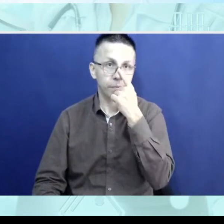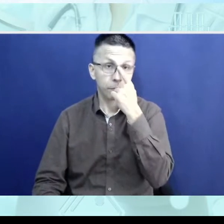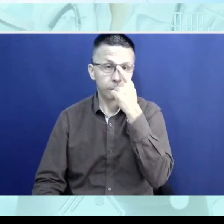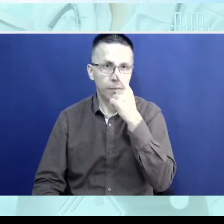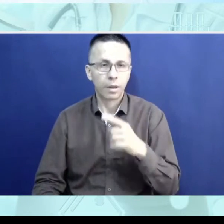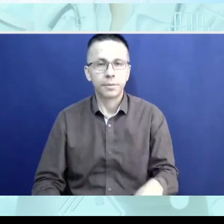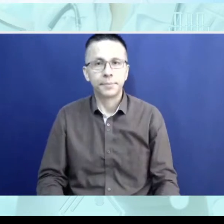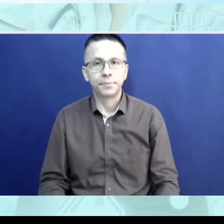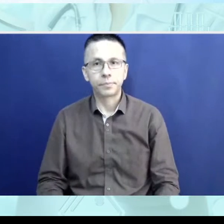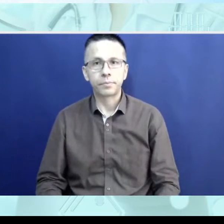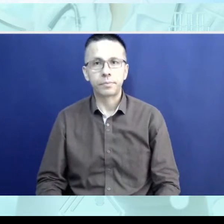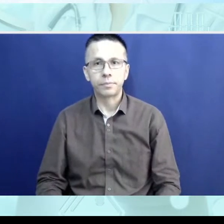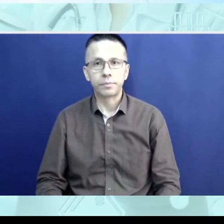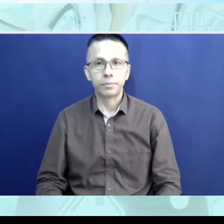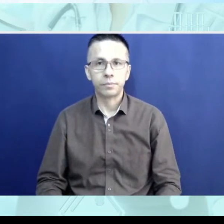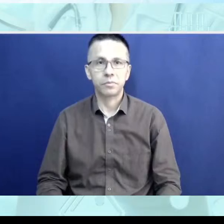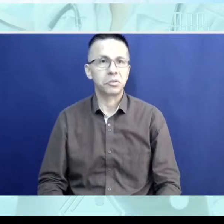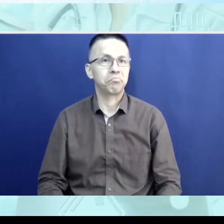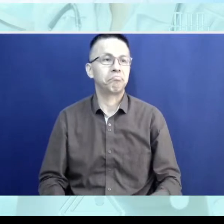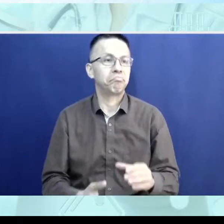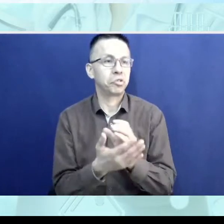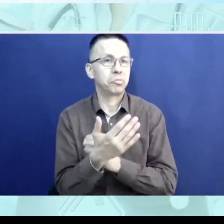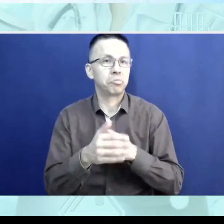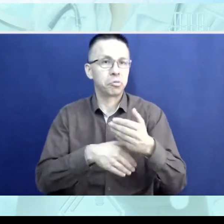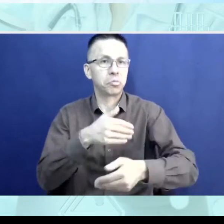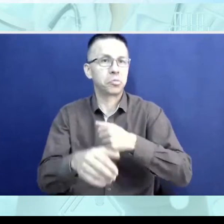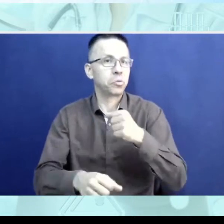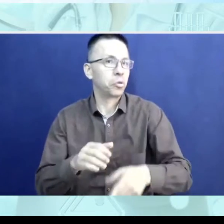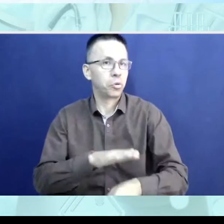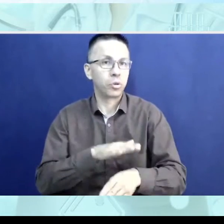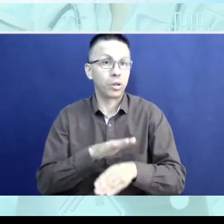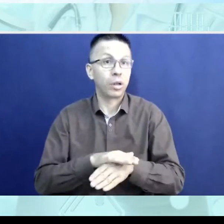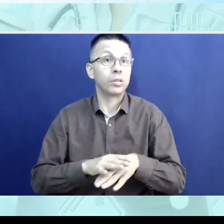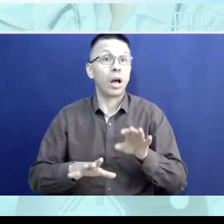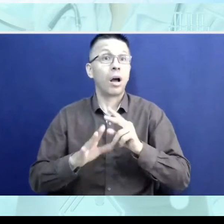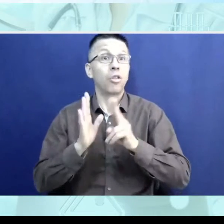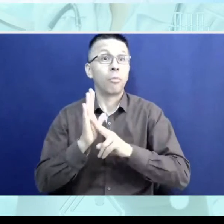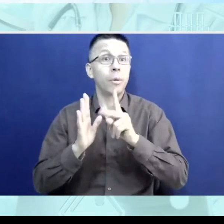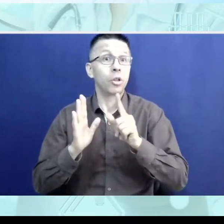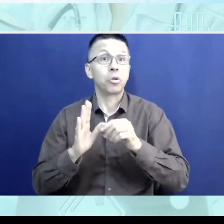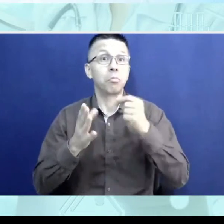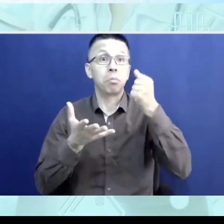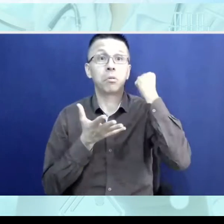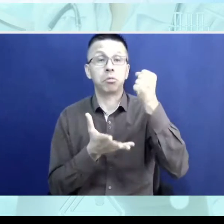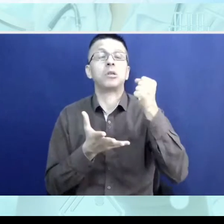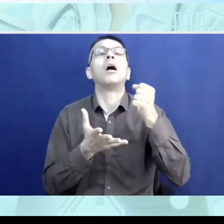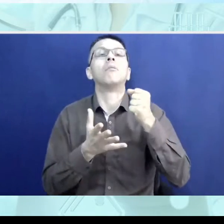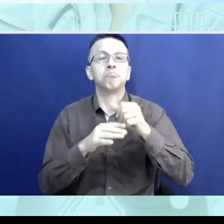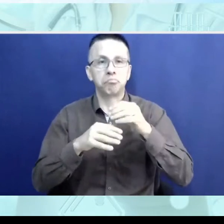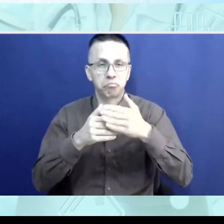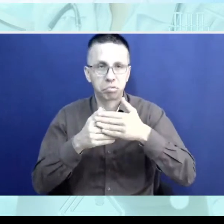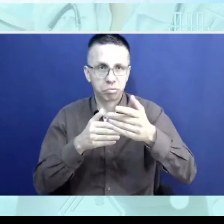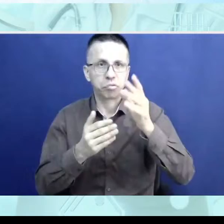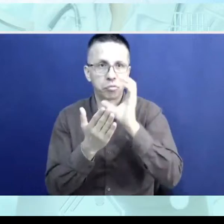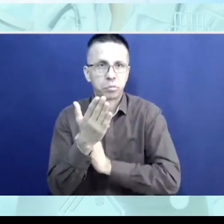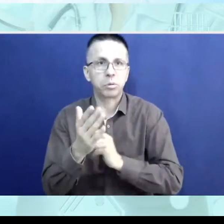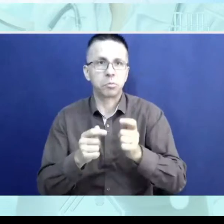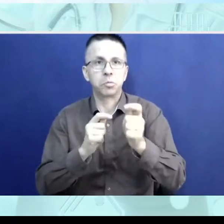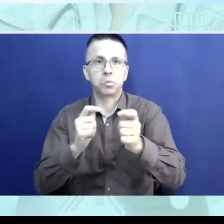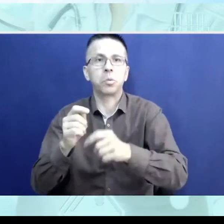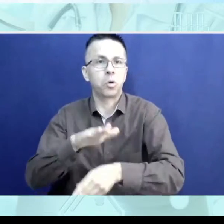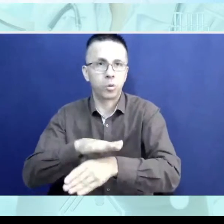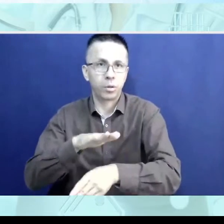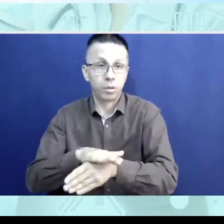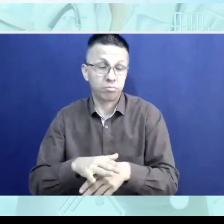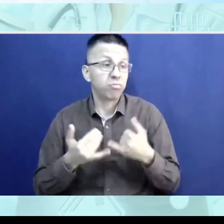es cierto, vamos a hacer la tarea, ya tenemos recursos para poderlo hacer, ya están apropiados, ya estamos certificando, desde ya en este